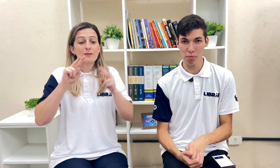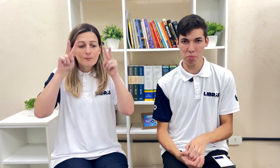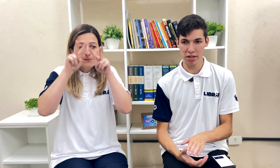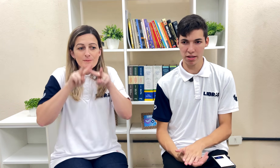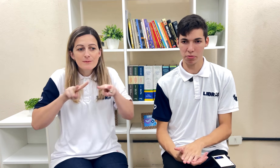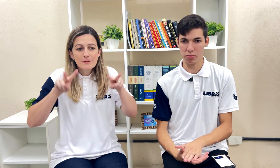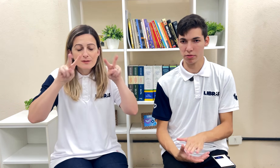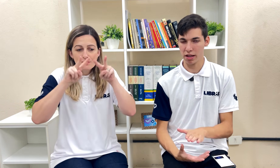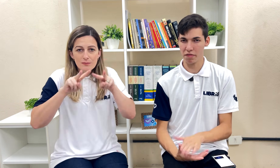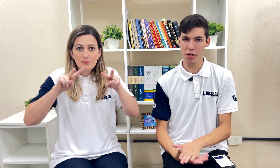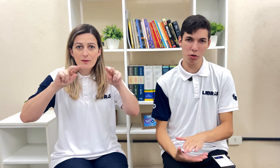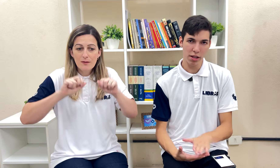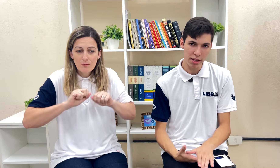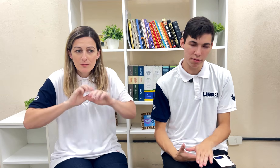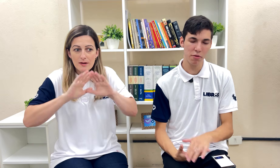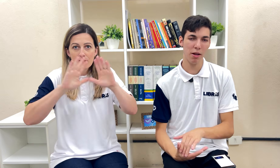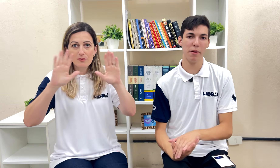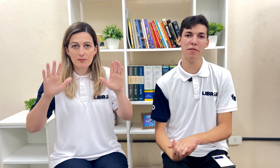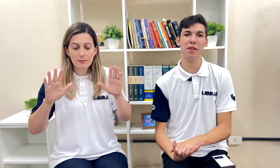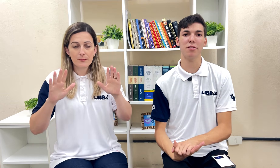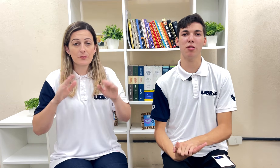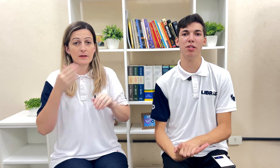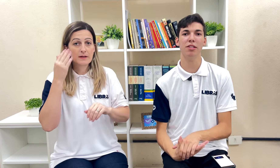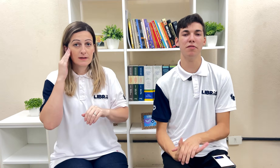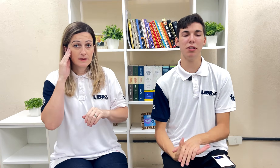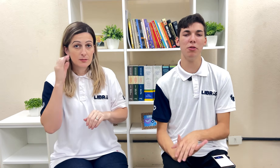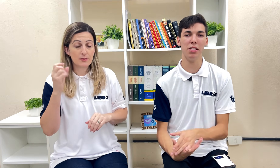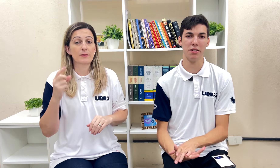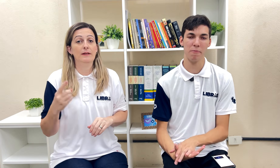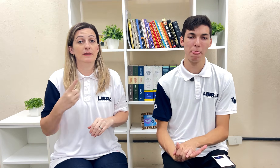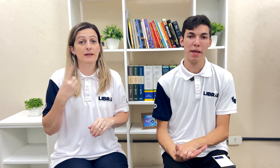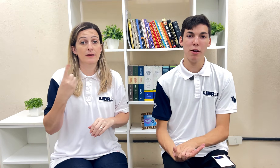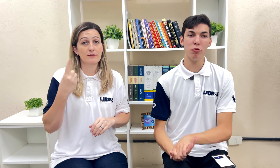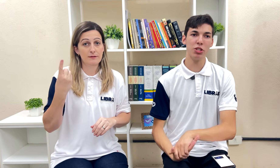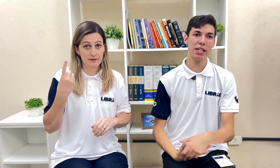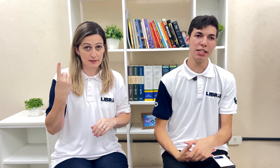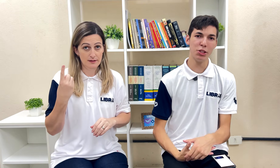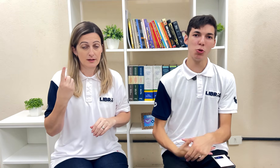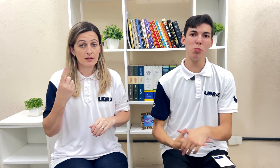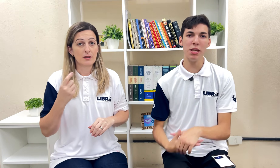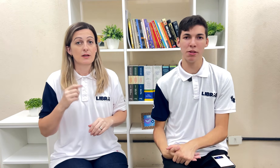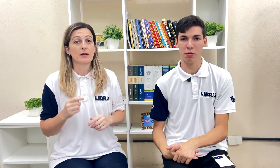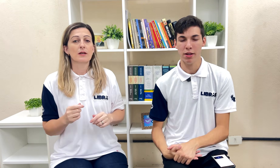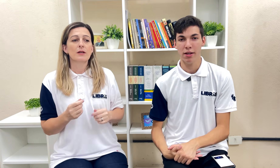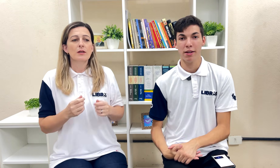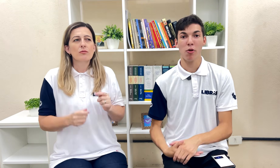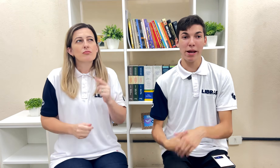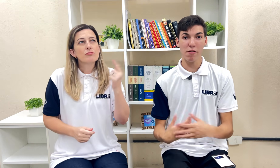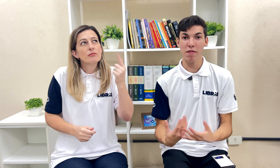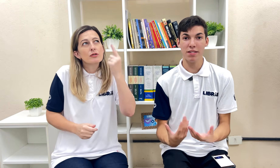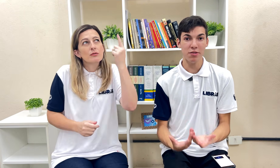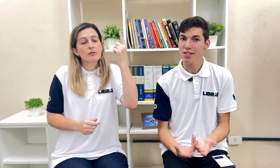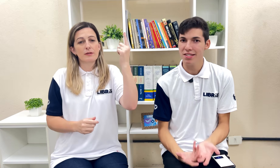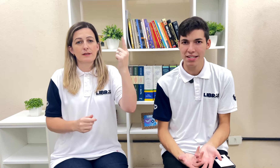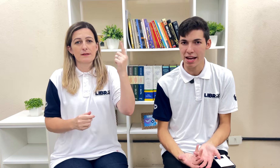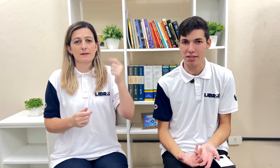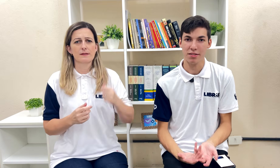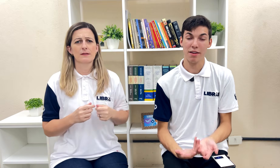por exemplo, Davi e Golias, vamos voltar para Davi, a história de Davi e Golias. Um gigante, um menino. Como é que eu vou fazer isso em sinais?